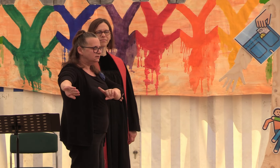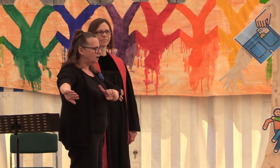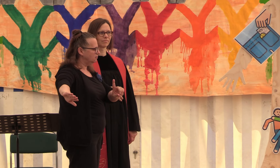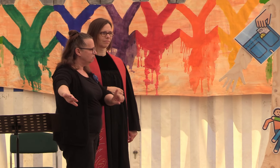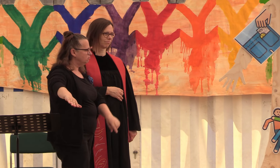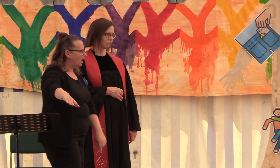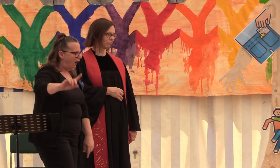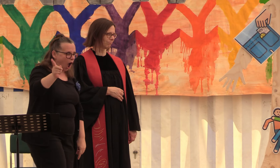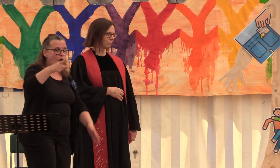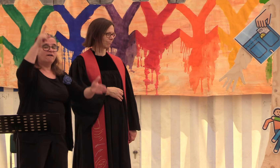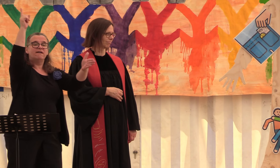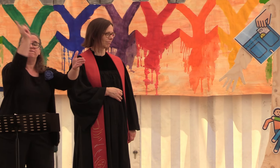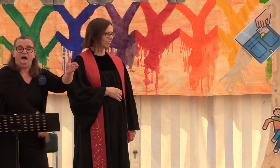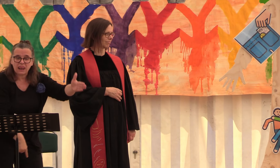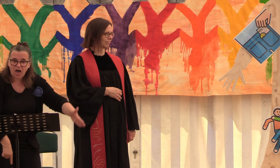andere ausgrenzen.